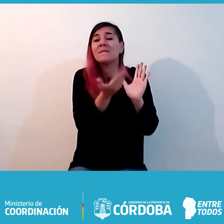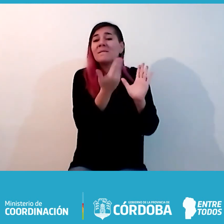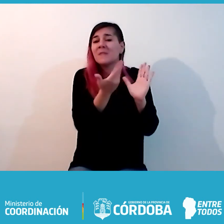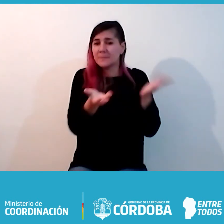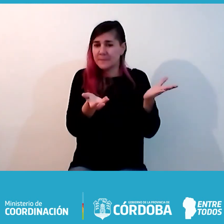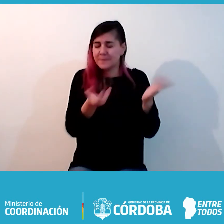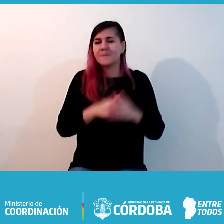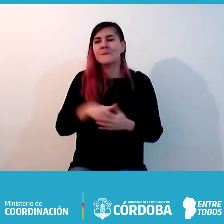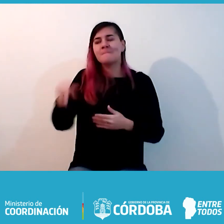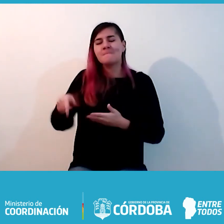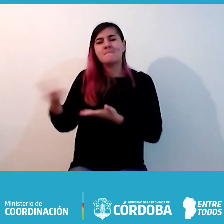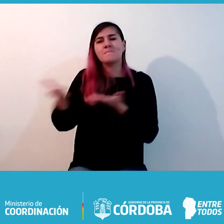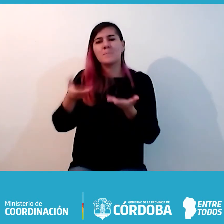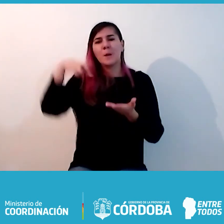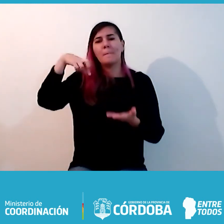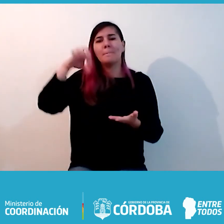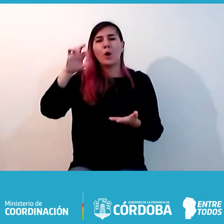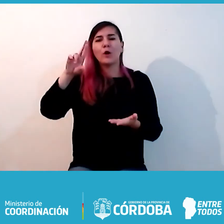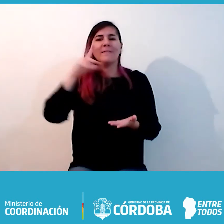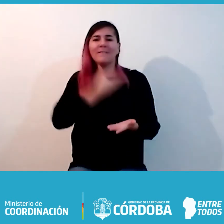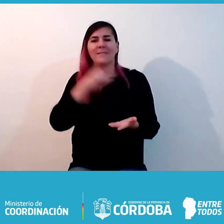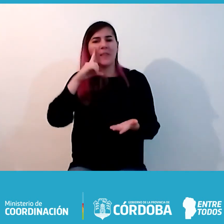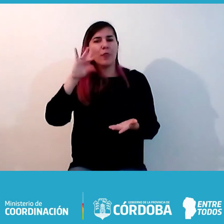Se le confiere la palabra al señor Porfirio Manuel Omar,